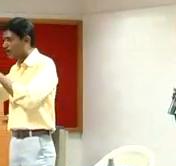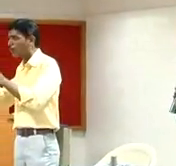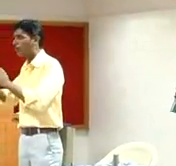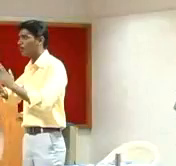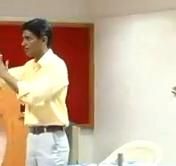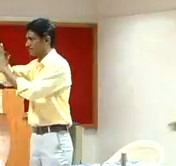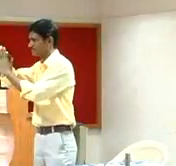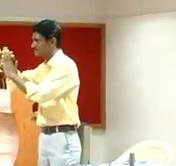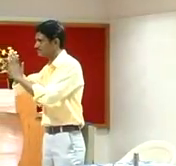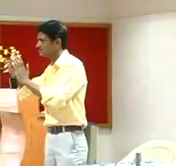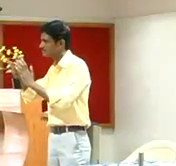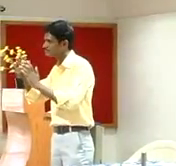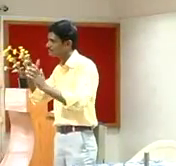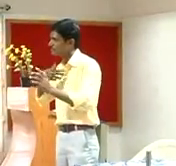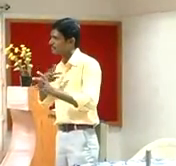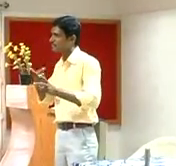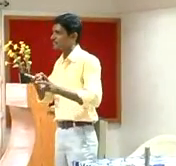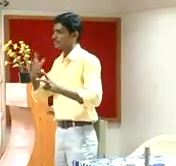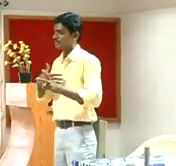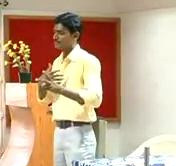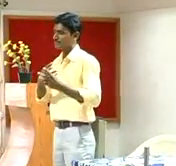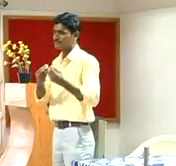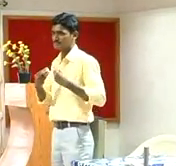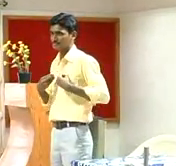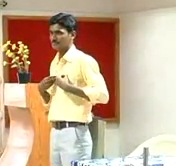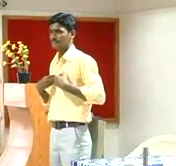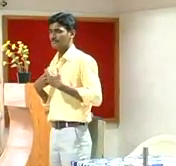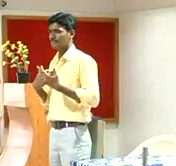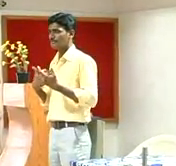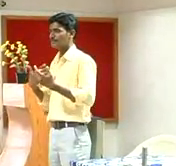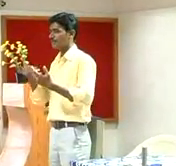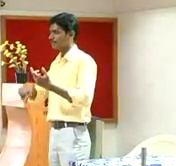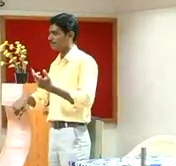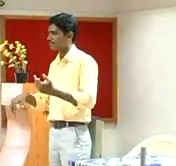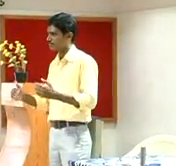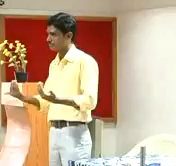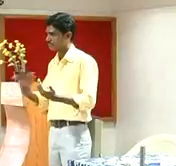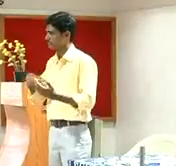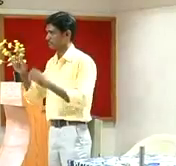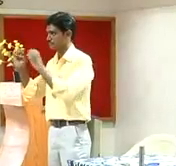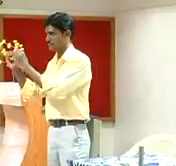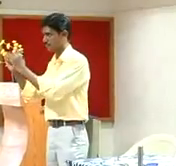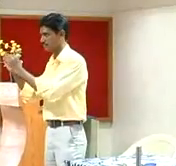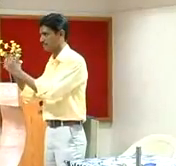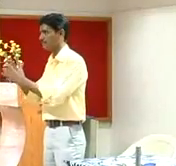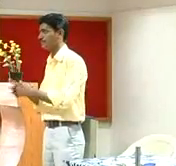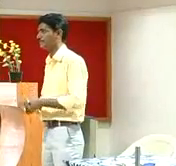हम लोग डाला नया लॉ पे जो अभी ड्राफ्ट पे दौर में है, अभी नहीं हुआ है, वो एक बड़ा बात